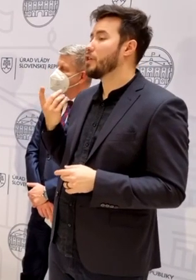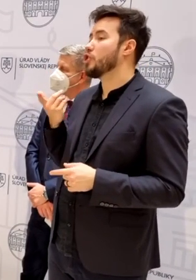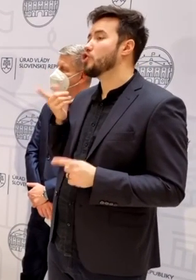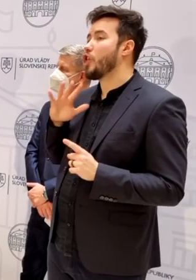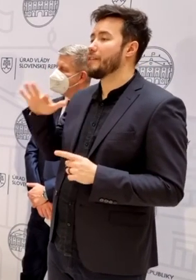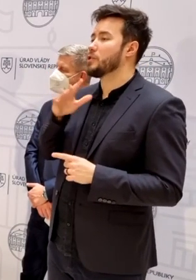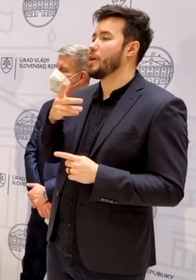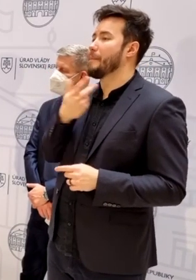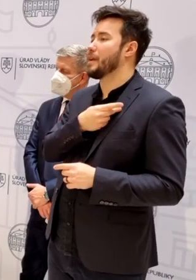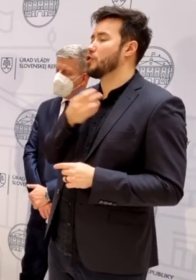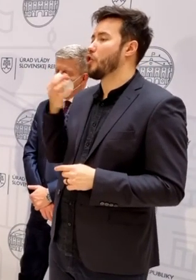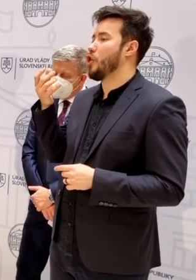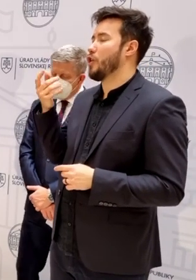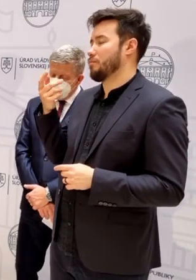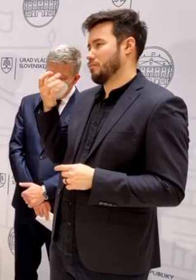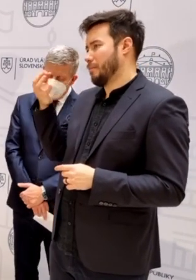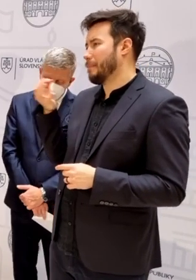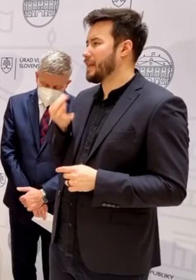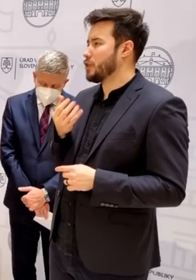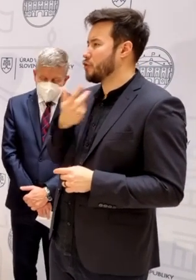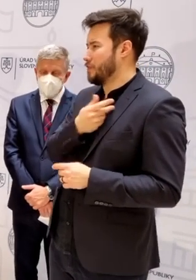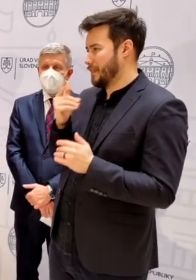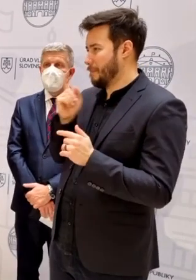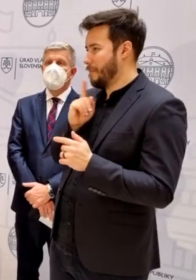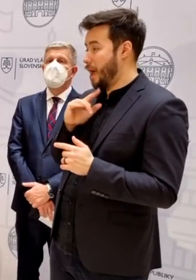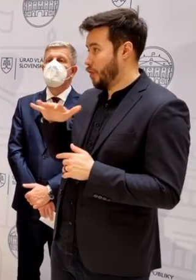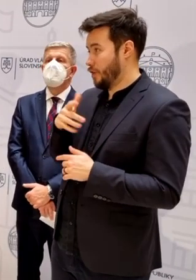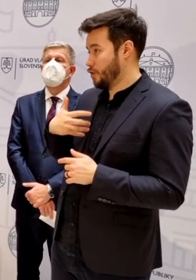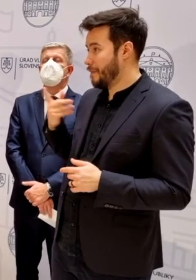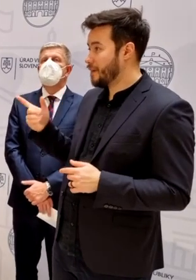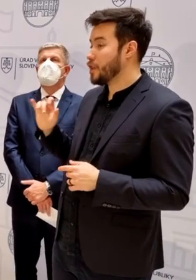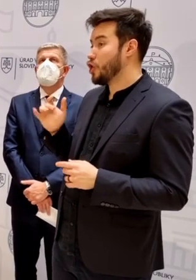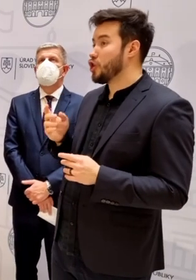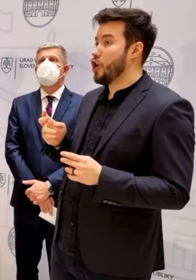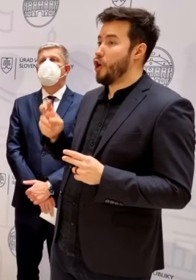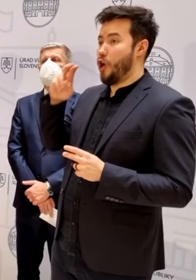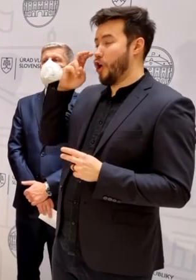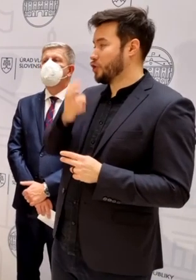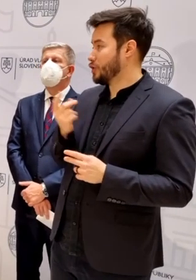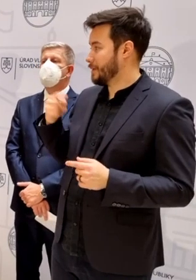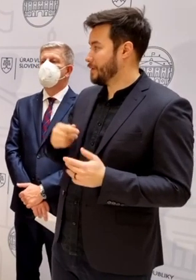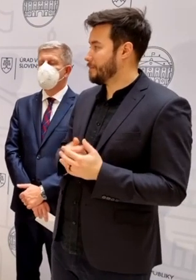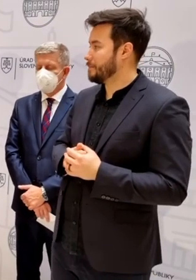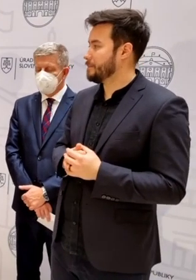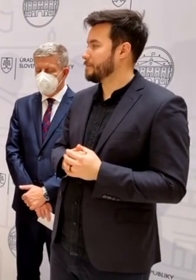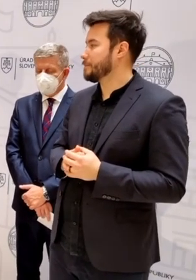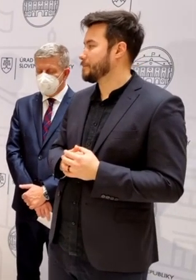nízkym percentom zaočkovanosti a neobávate sa teda toho, že to môže byť ešte stále predčasné?